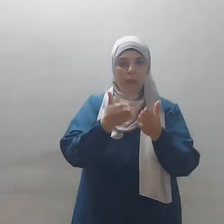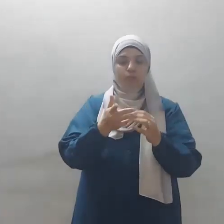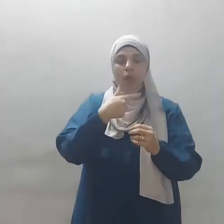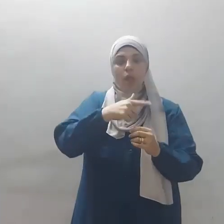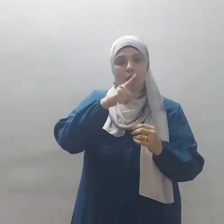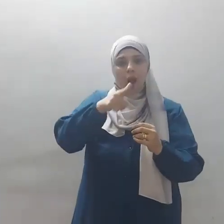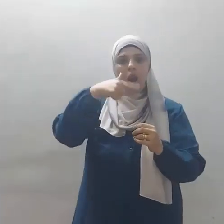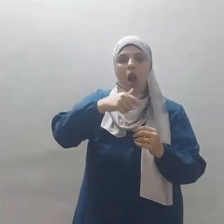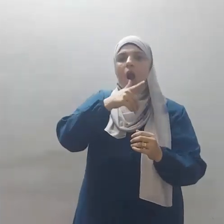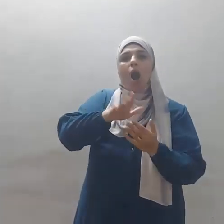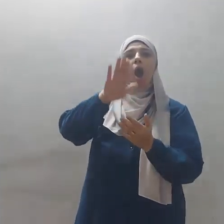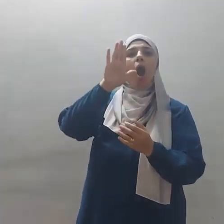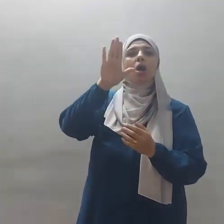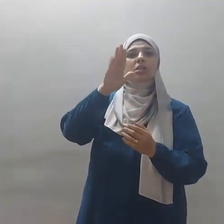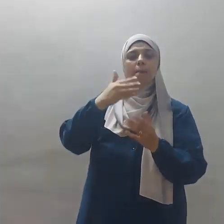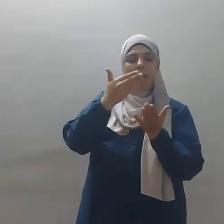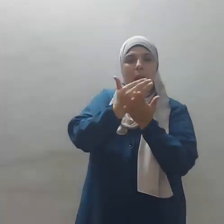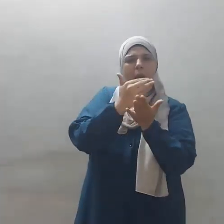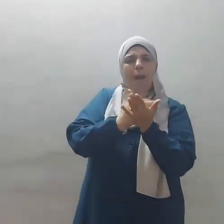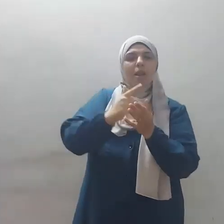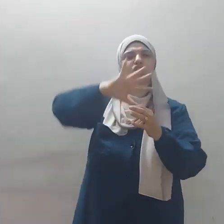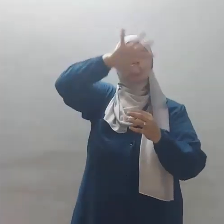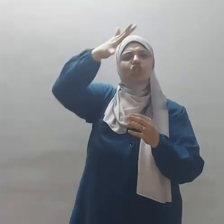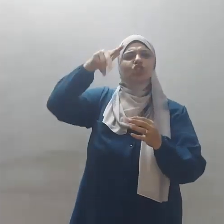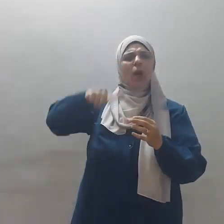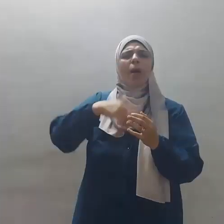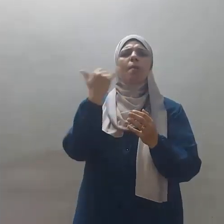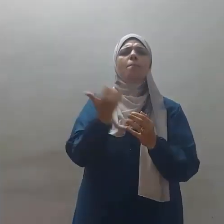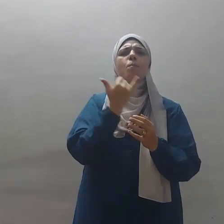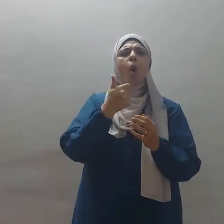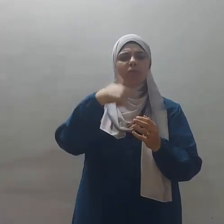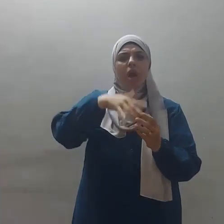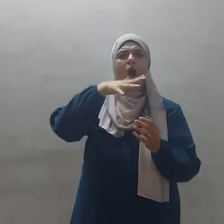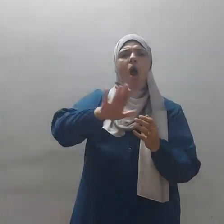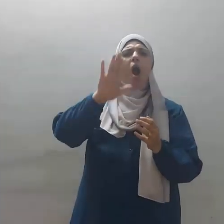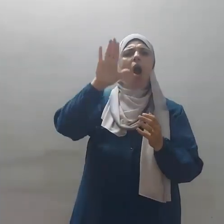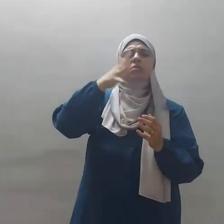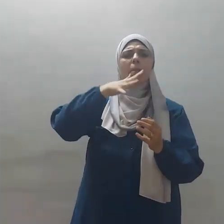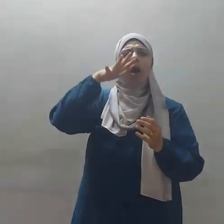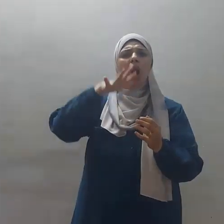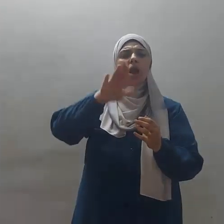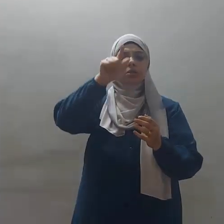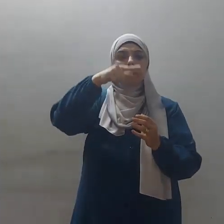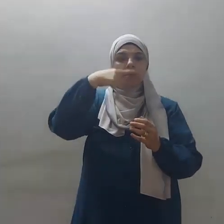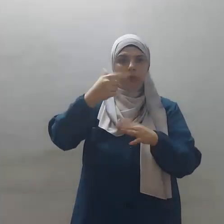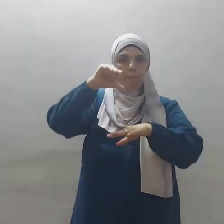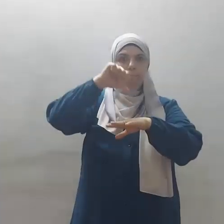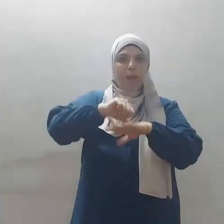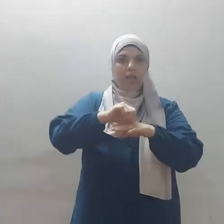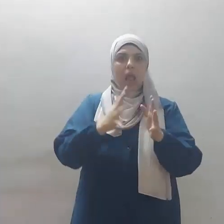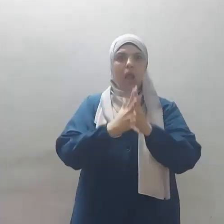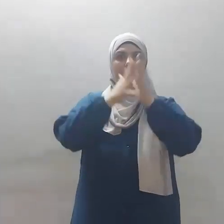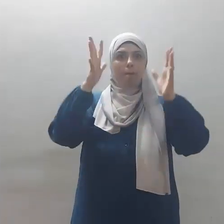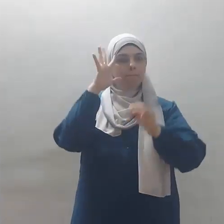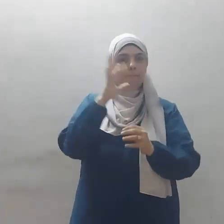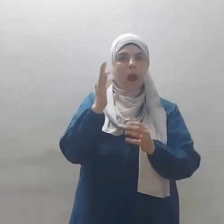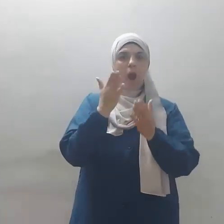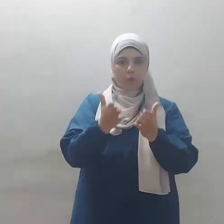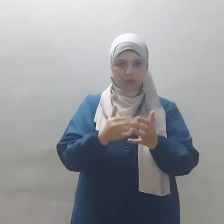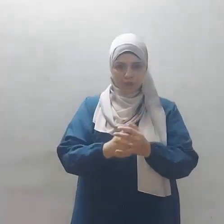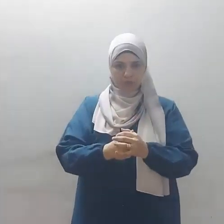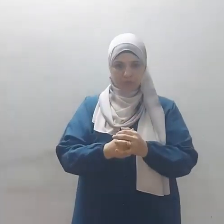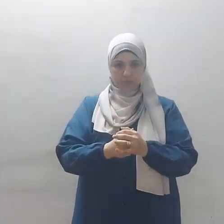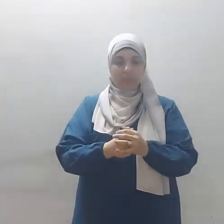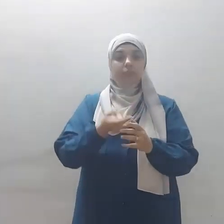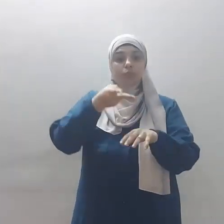القسم بالطور على ما سواه من الامور الاخرى المقسم بها مع مالها من مكانه وقدسيه